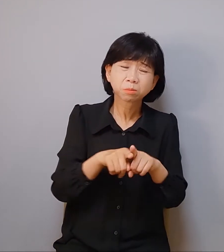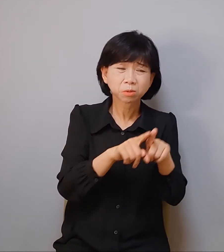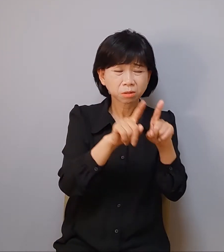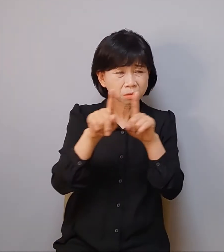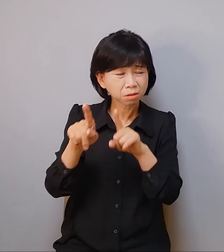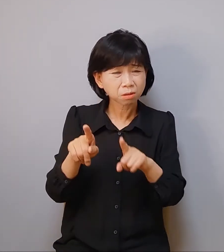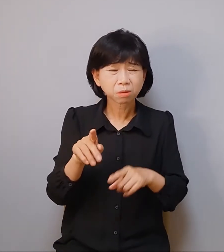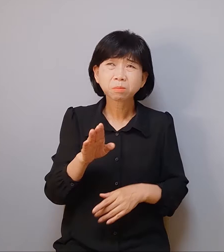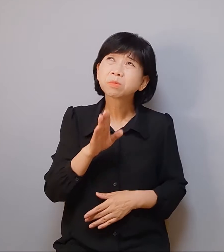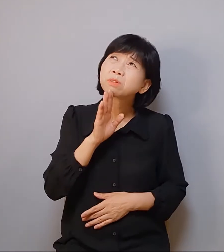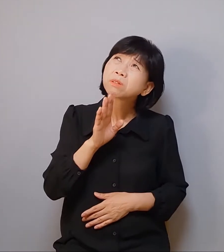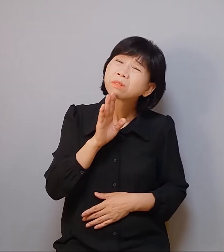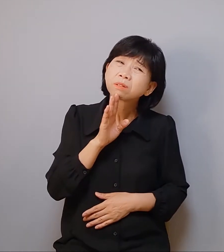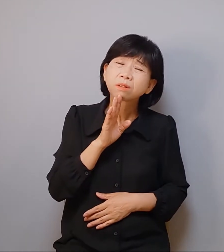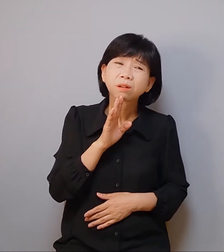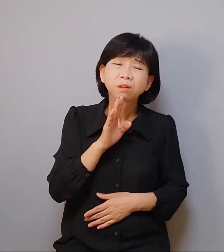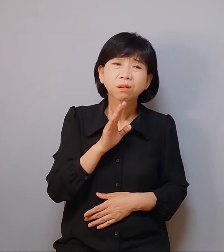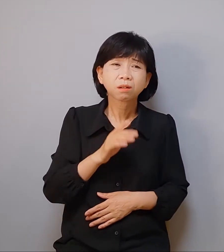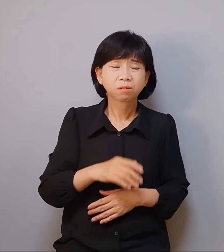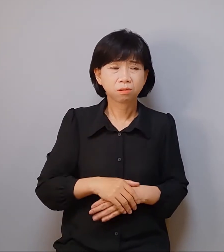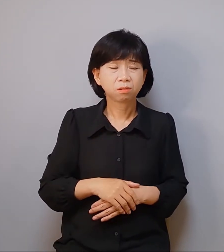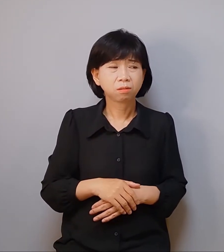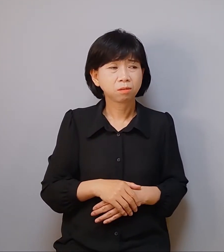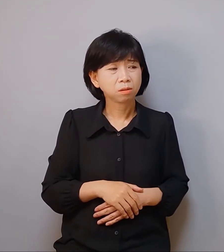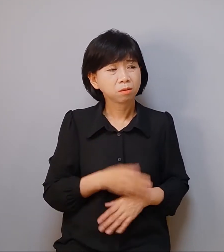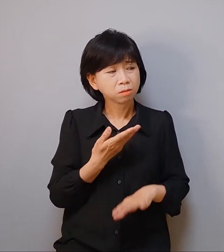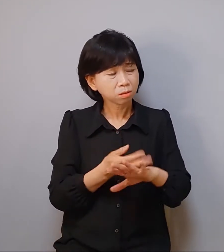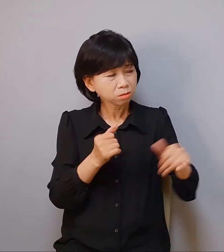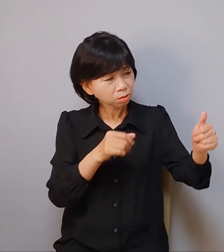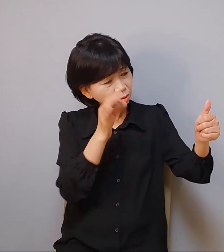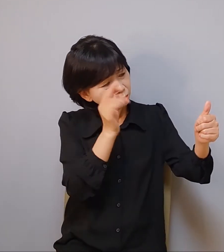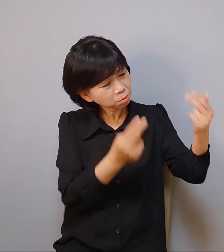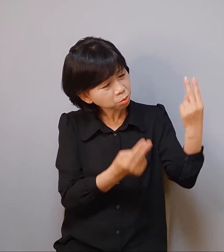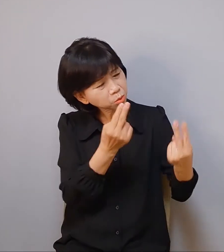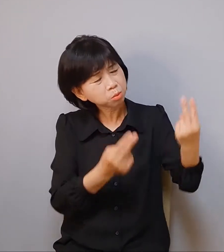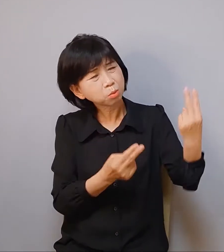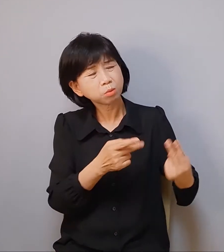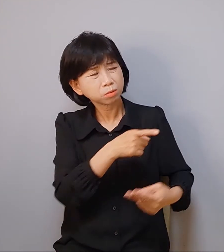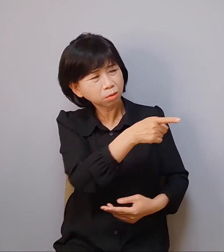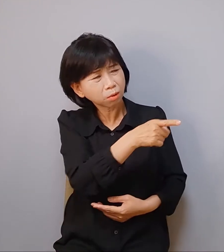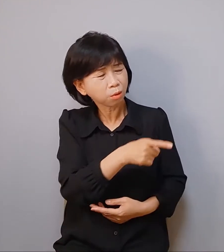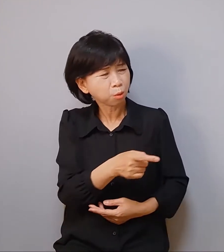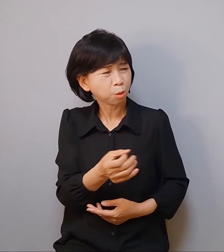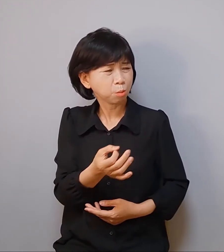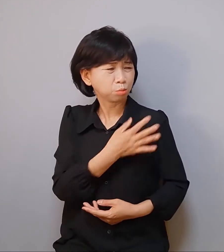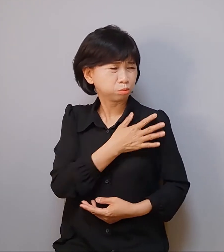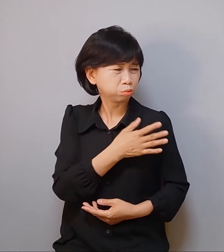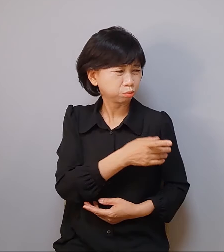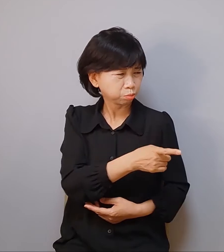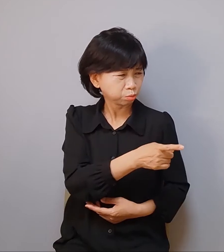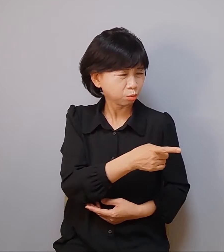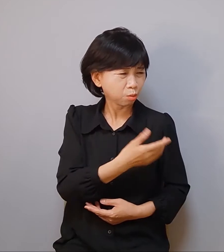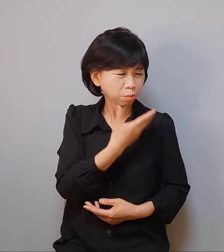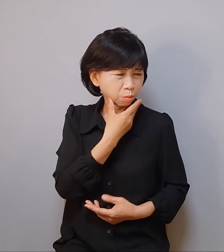도대체 저 사람은 뭘 얼마나 잘했길래 저렇게 큰 복을 누리면서 살아가는 걸까?